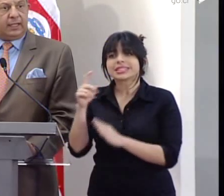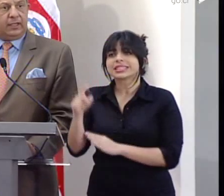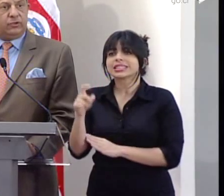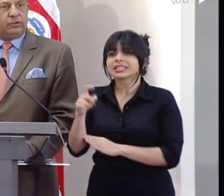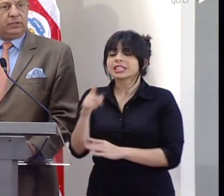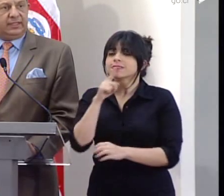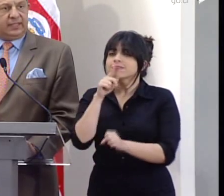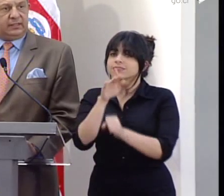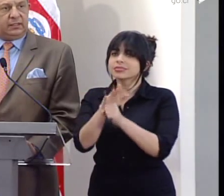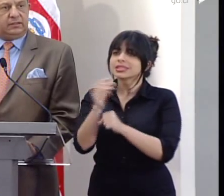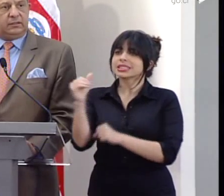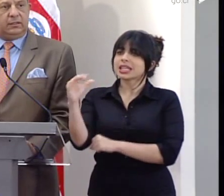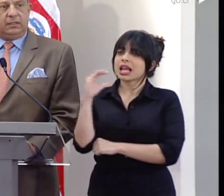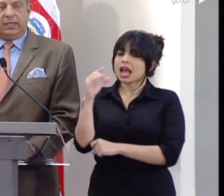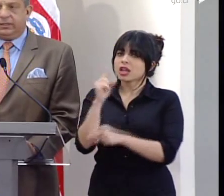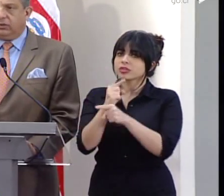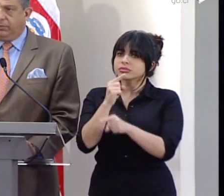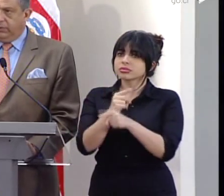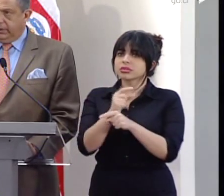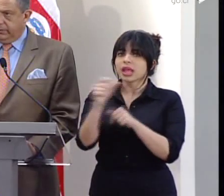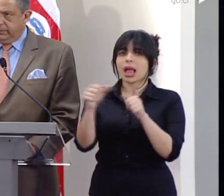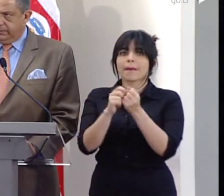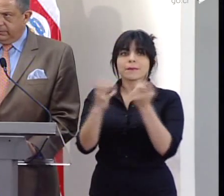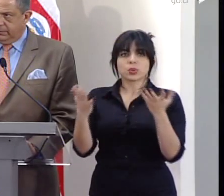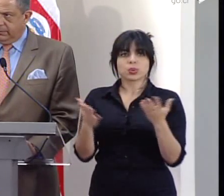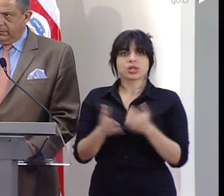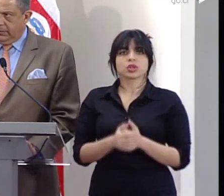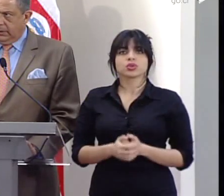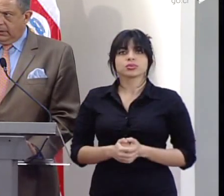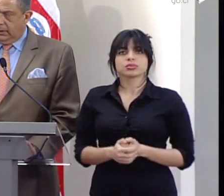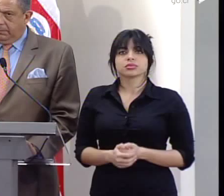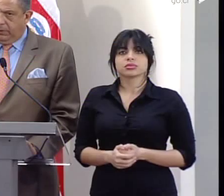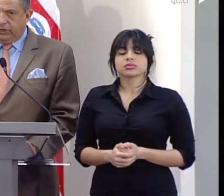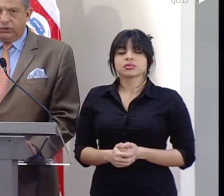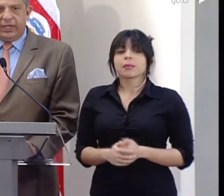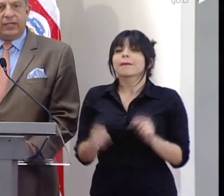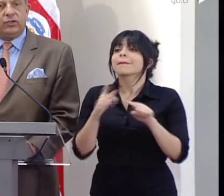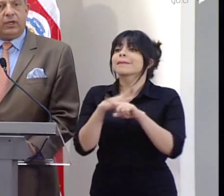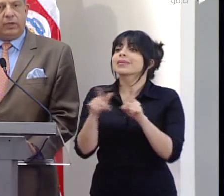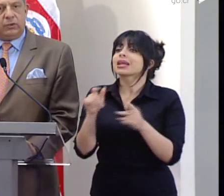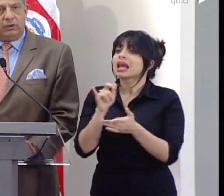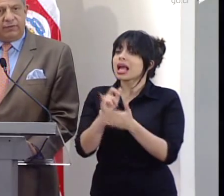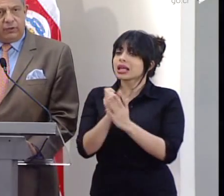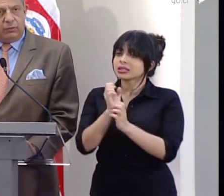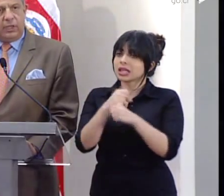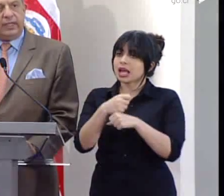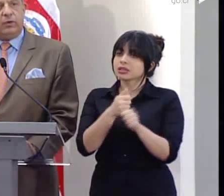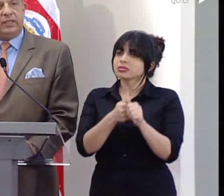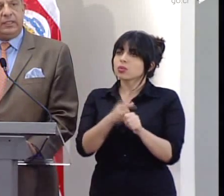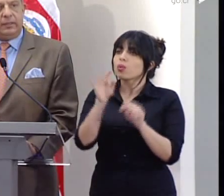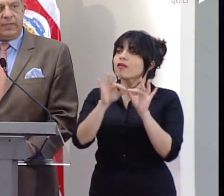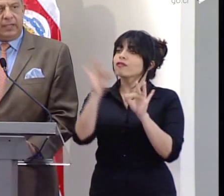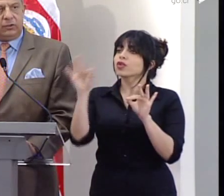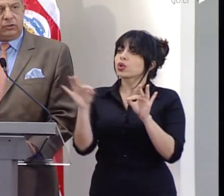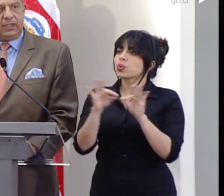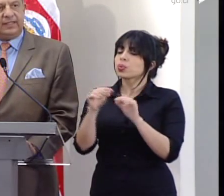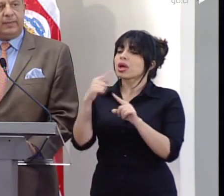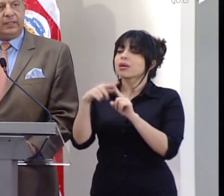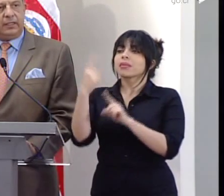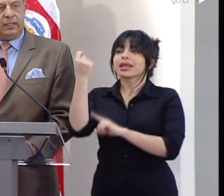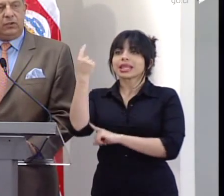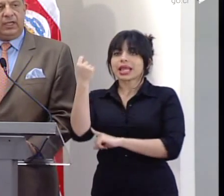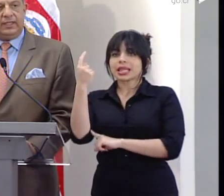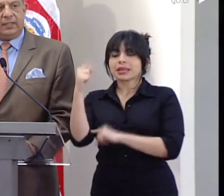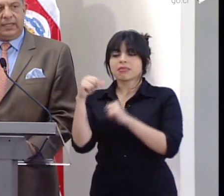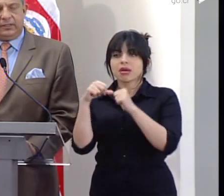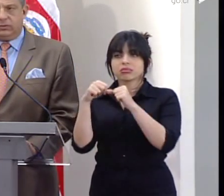garantizar salarios decentes al sector público. Pero eso se ha hecho de acuerdo a una fórmula y a un entendimiento que se ha